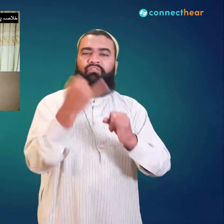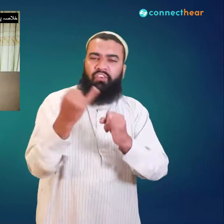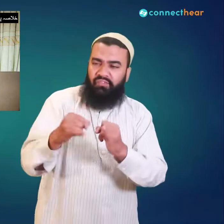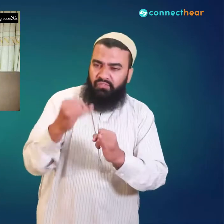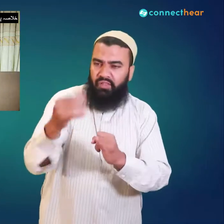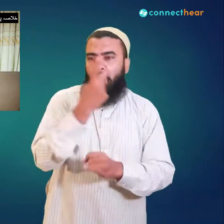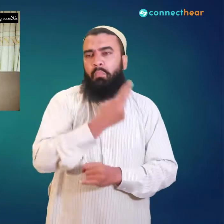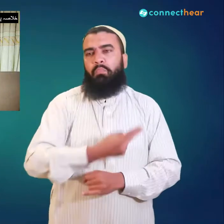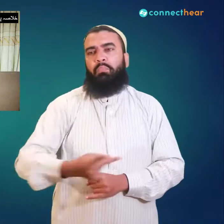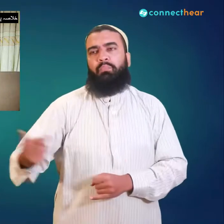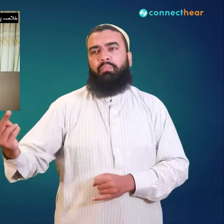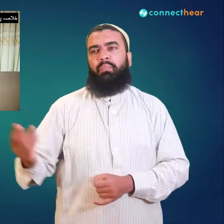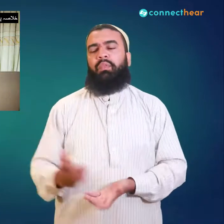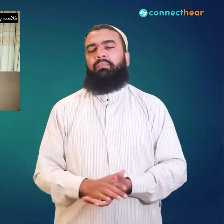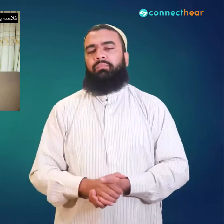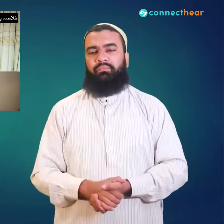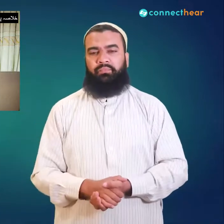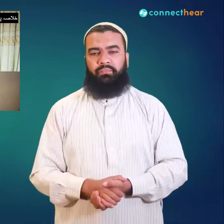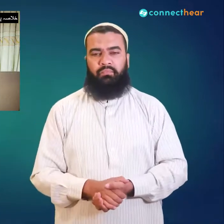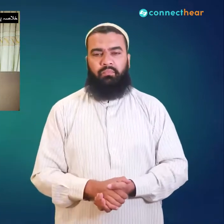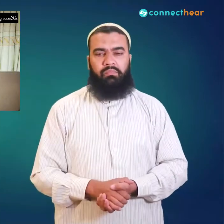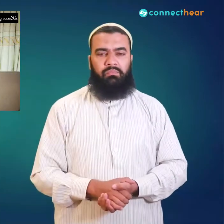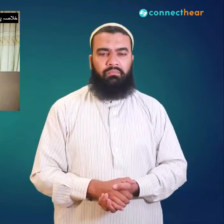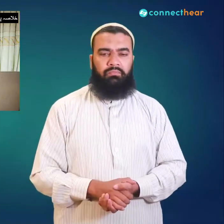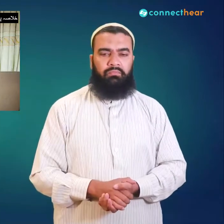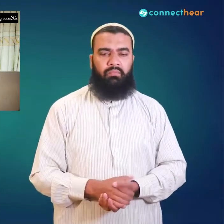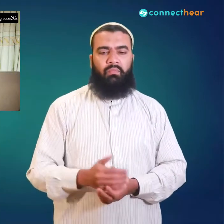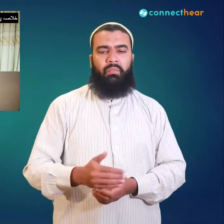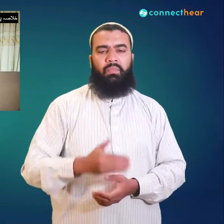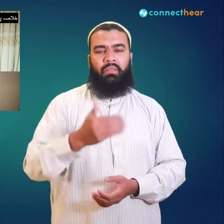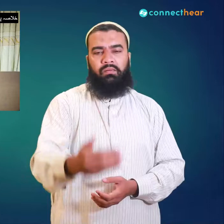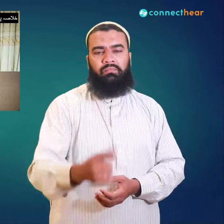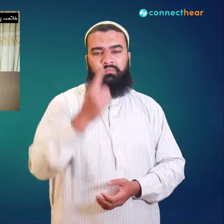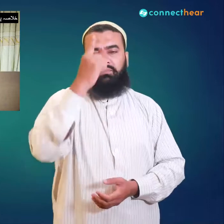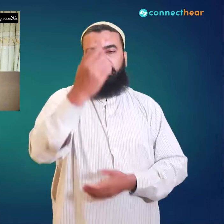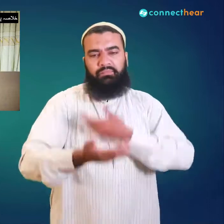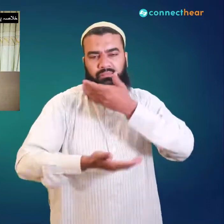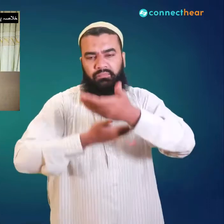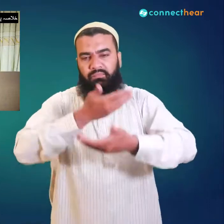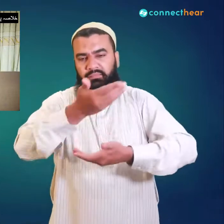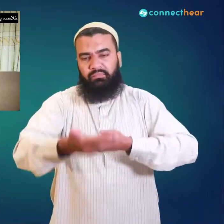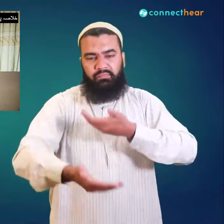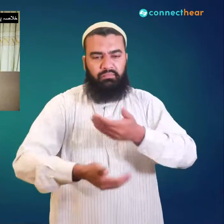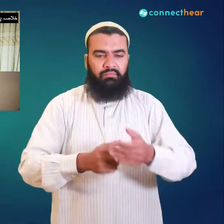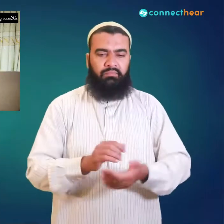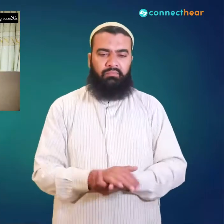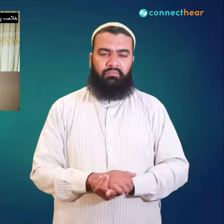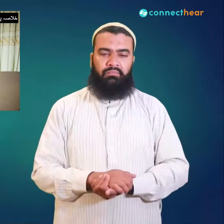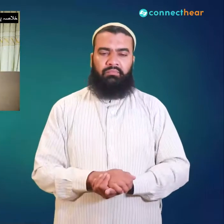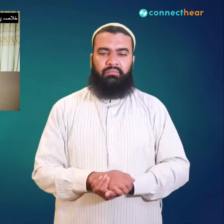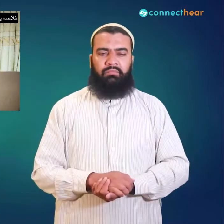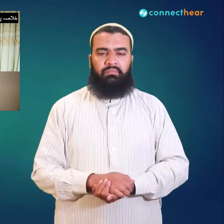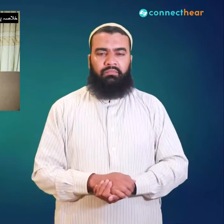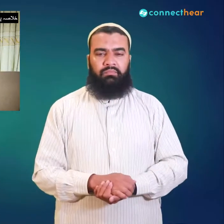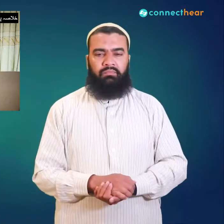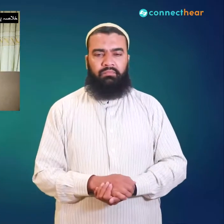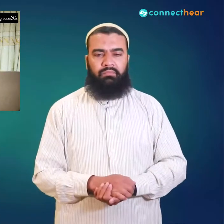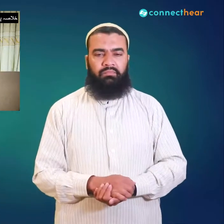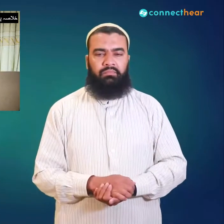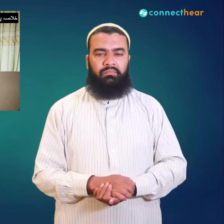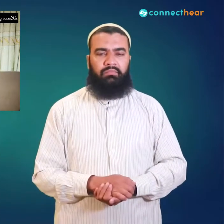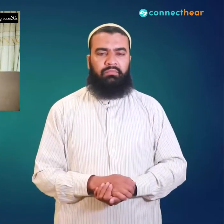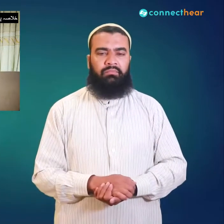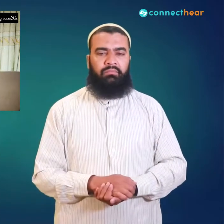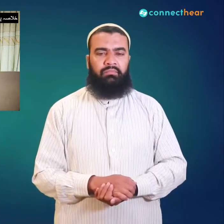ہوا، بلند ہو گیا۔ رکوع نمبر 13، آیت نمبر 51، قُل لَن